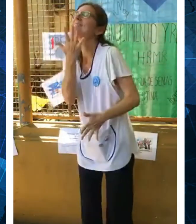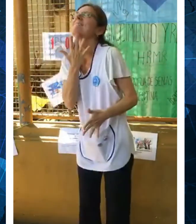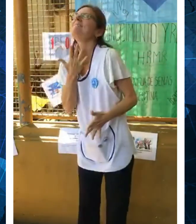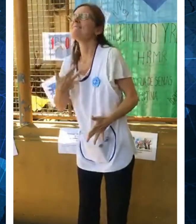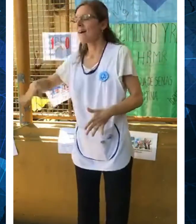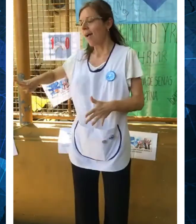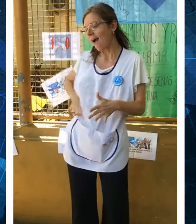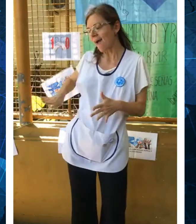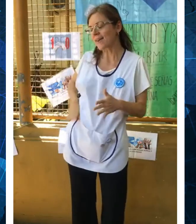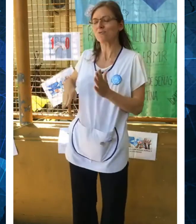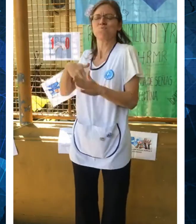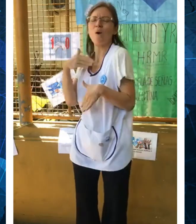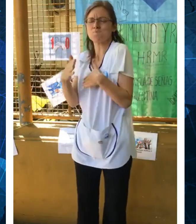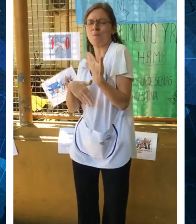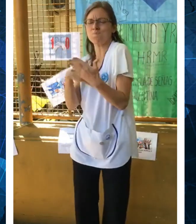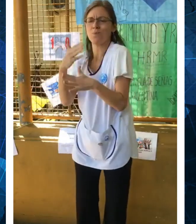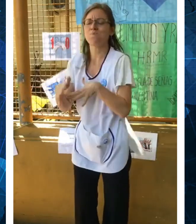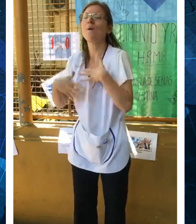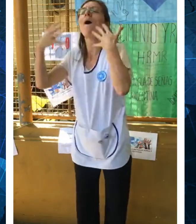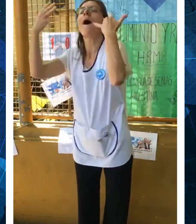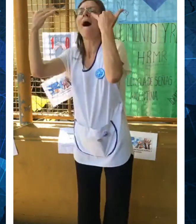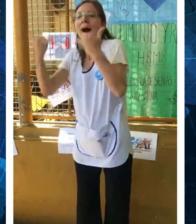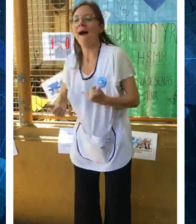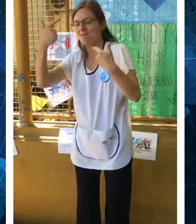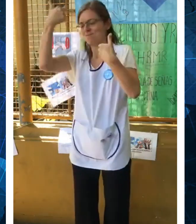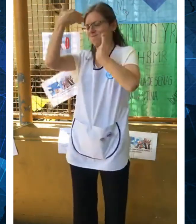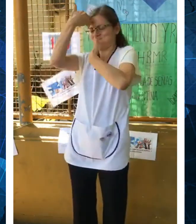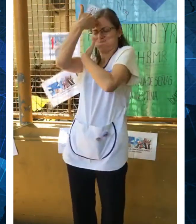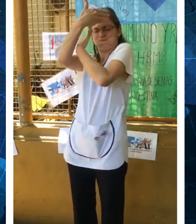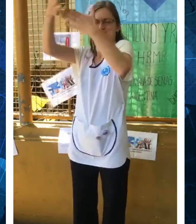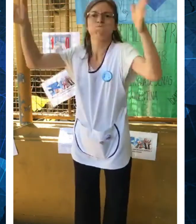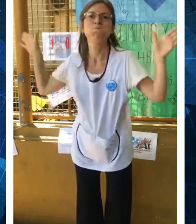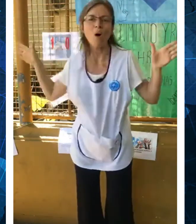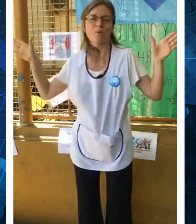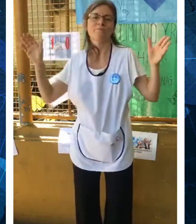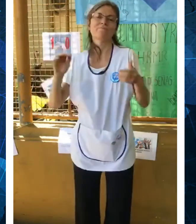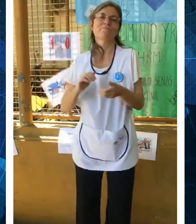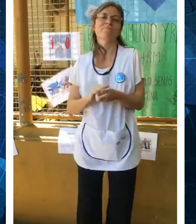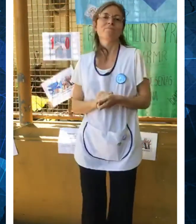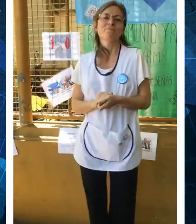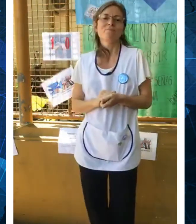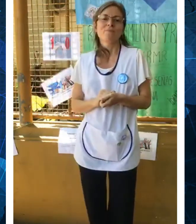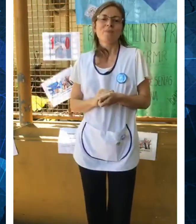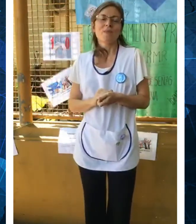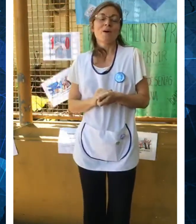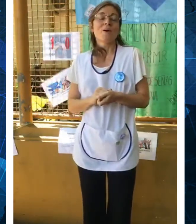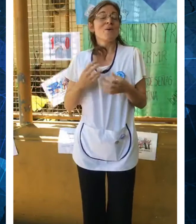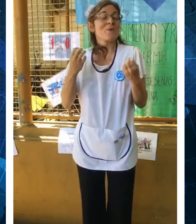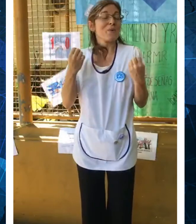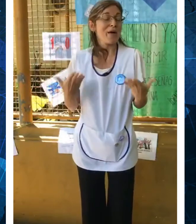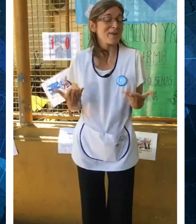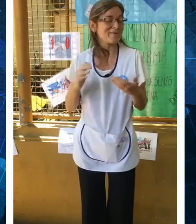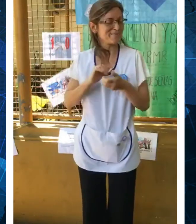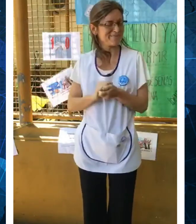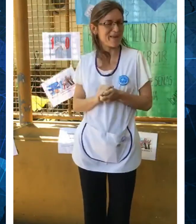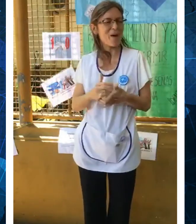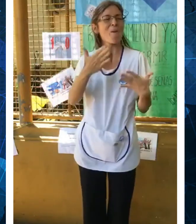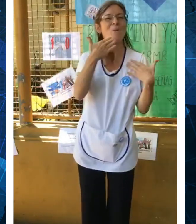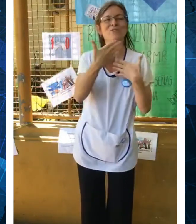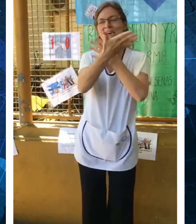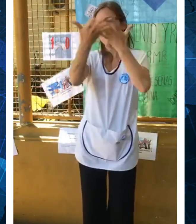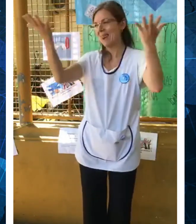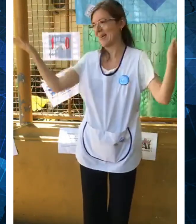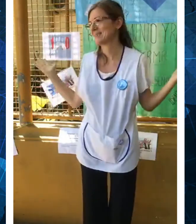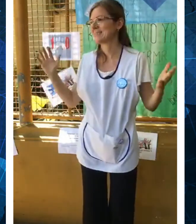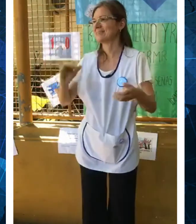aprender, que con la lengua de señas se logra el aprendizaje, el avance académico, el disfrute. Entonces,